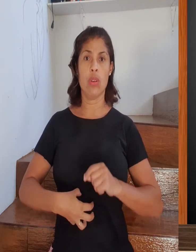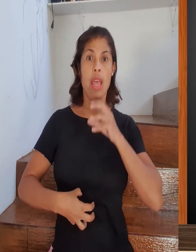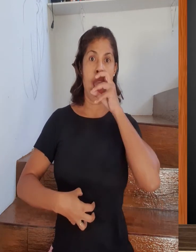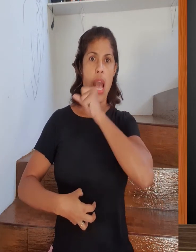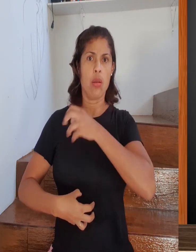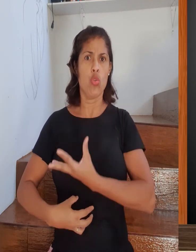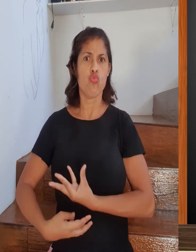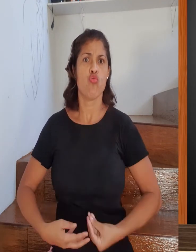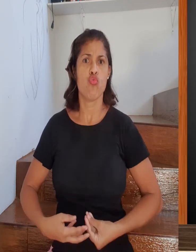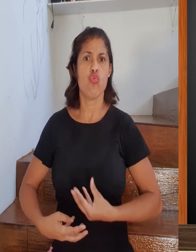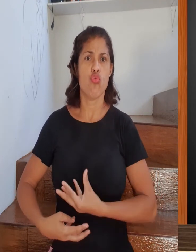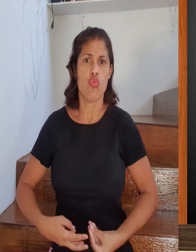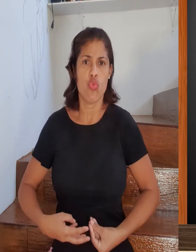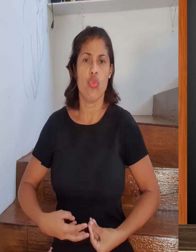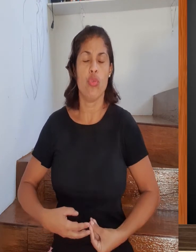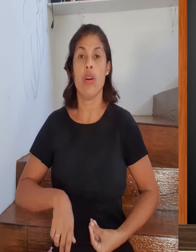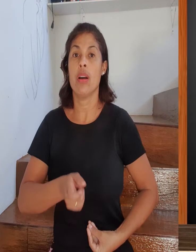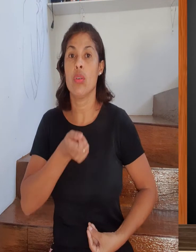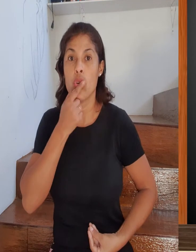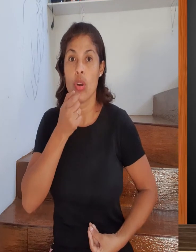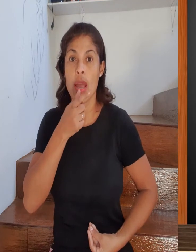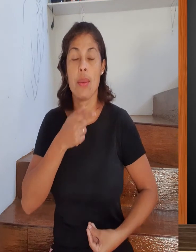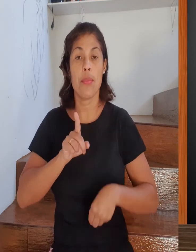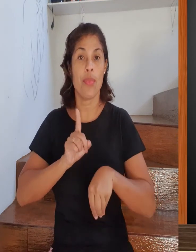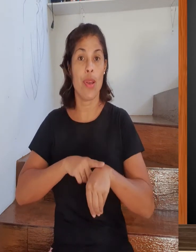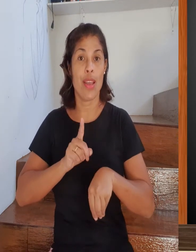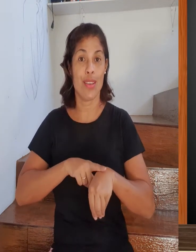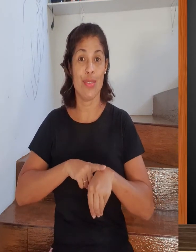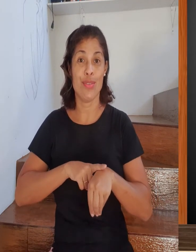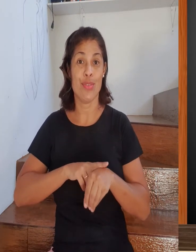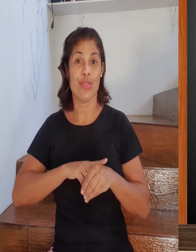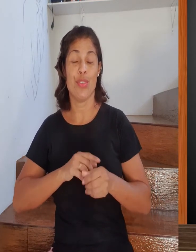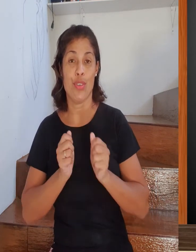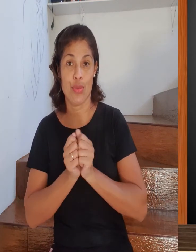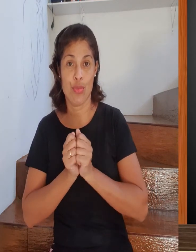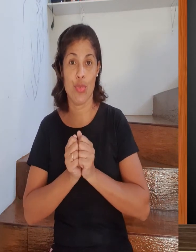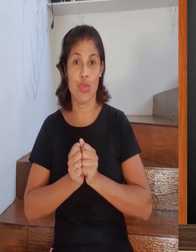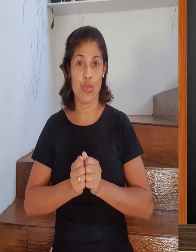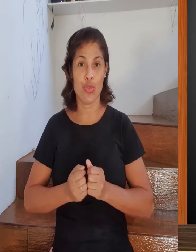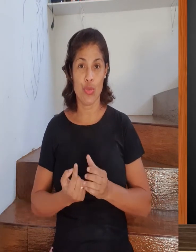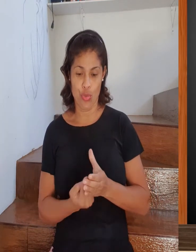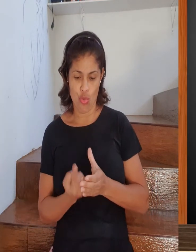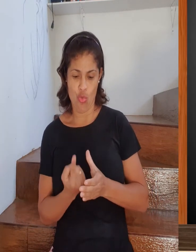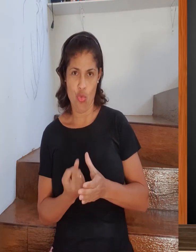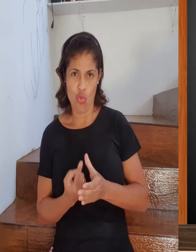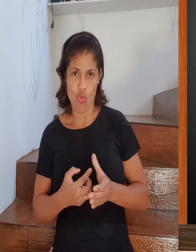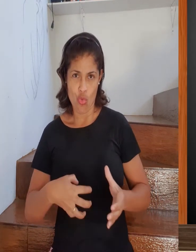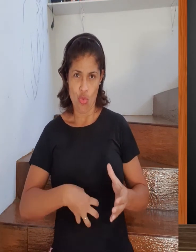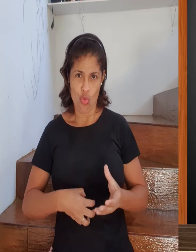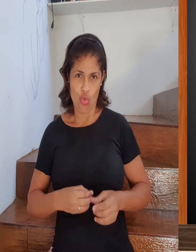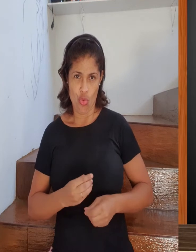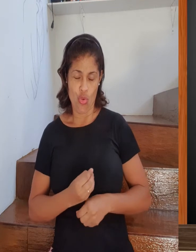esvaziamento aumentado, a presença do medicamento por muito tempo, juntamente com o suco